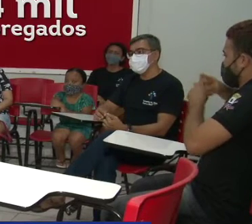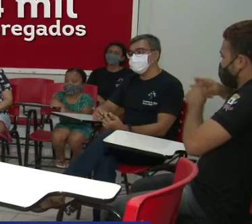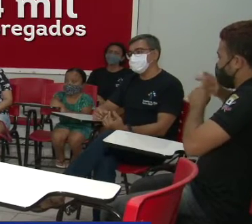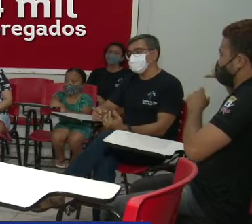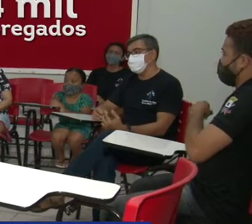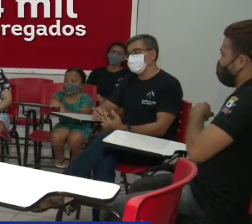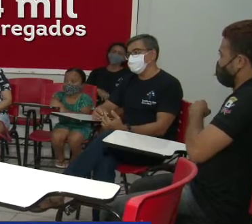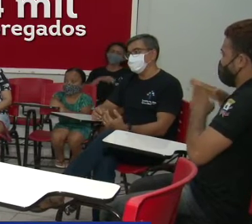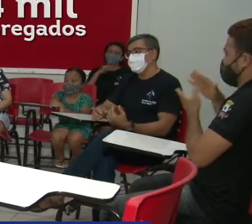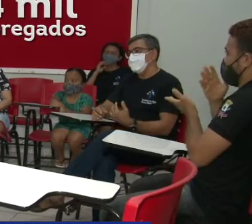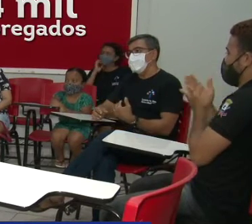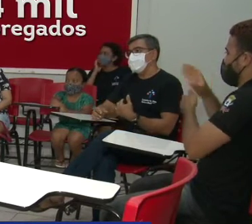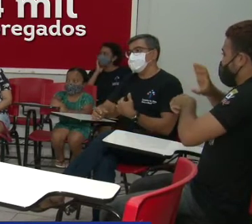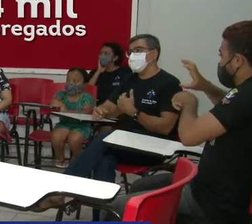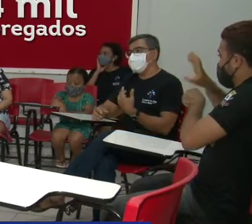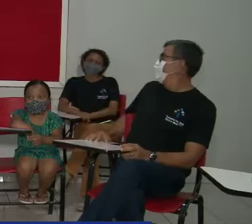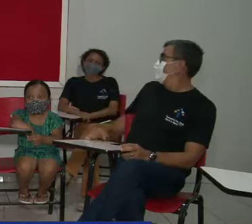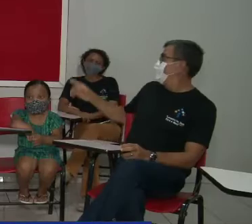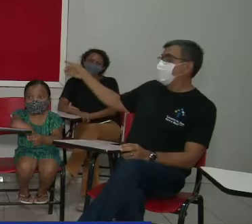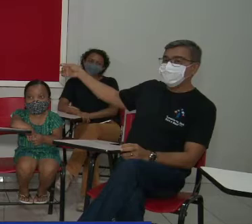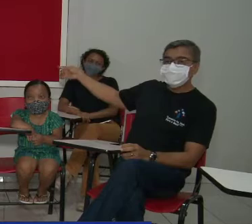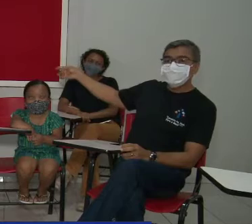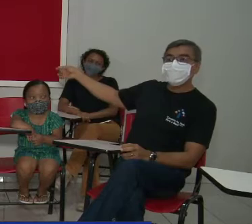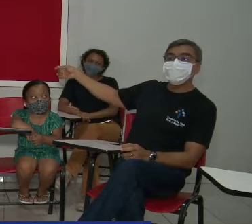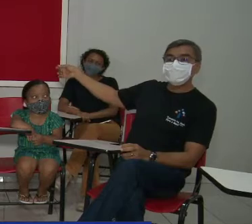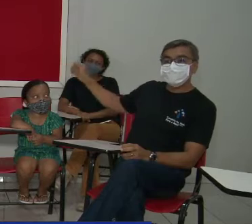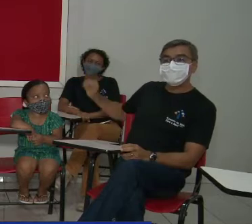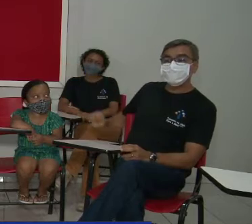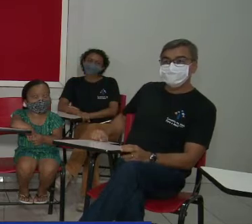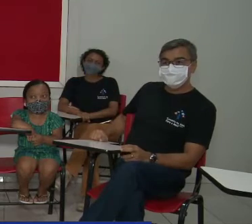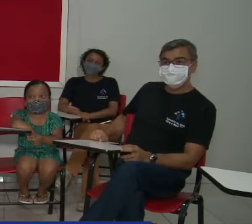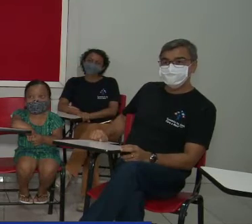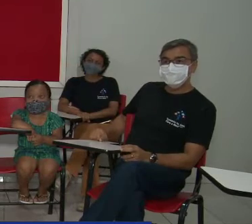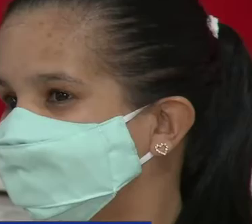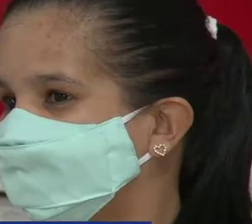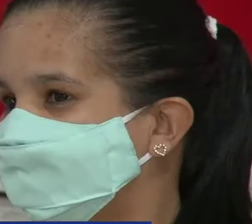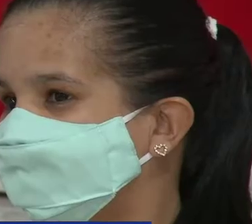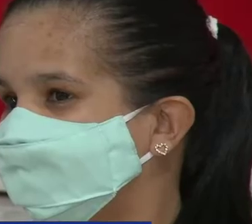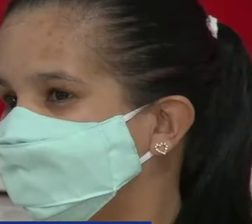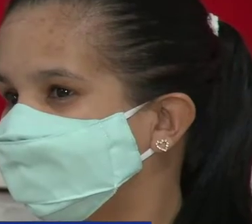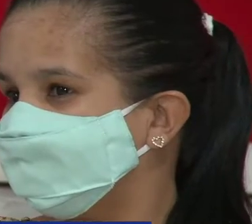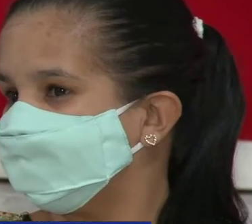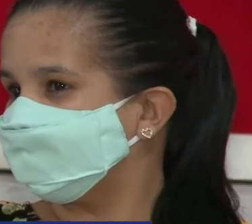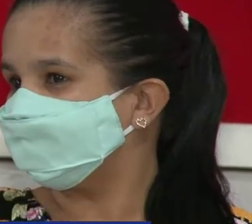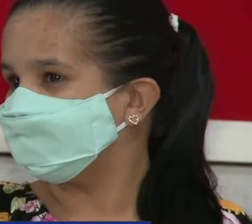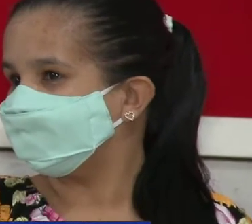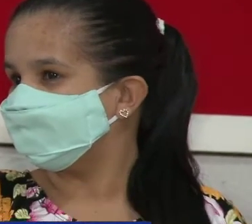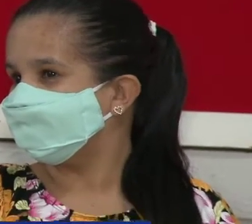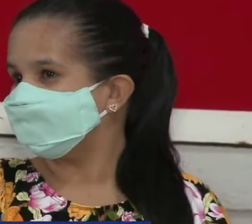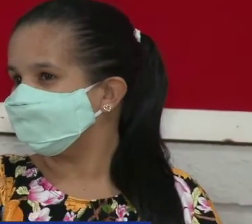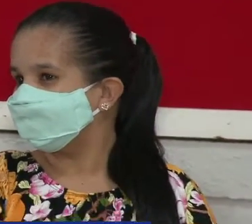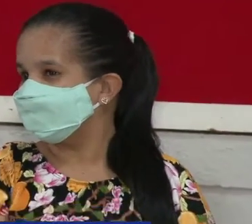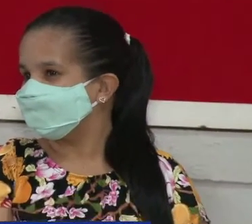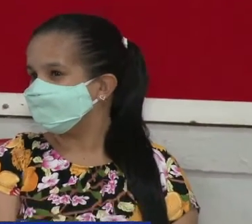4 mil usuários no mercado de trabalho, com o apoio de empresas parceiras. Cada um aqui tem um olhar